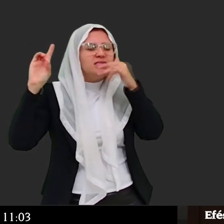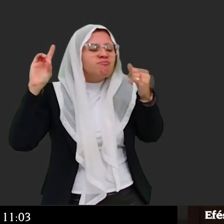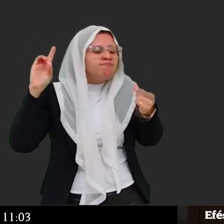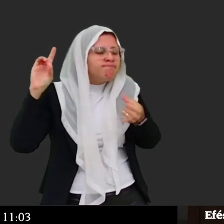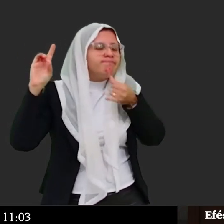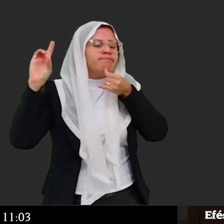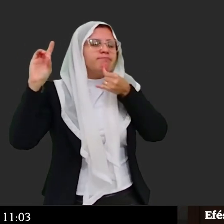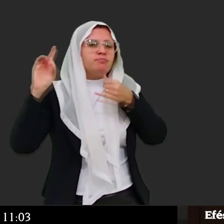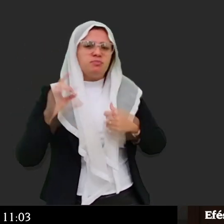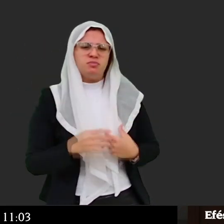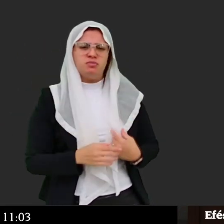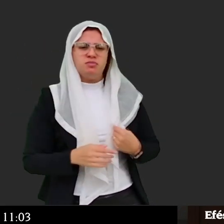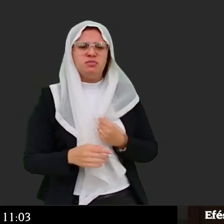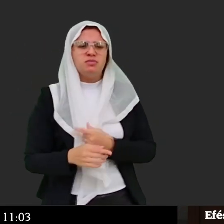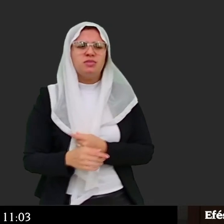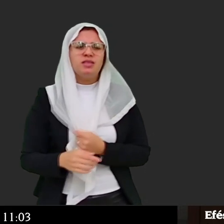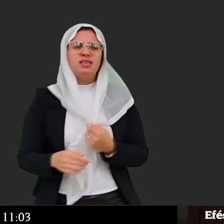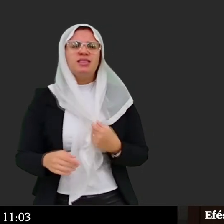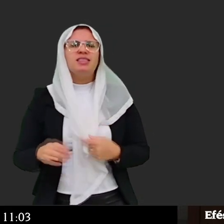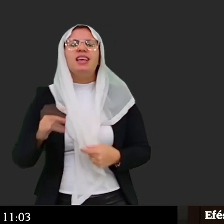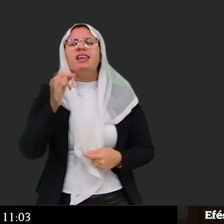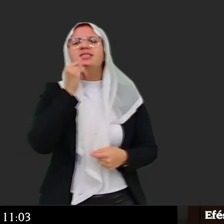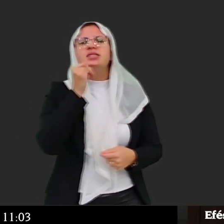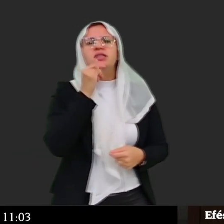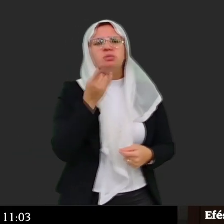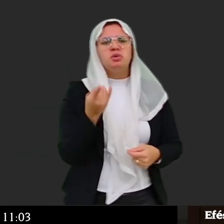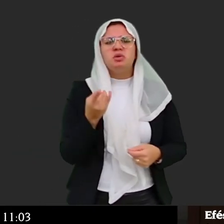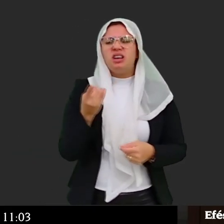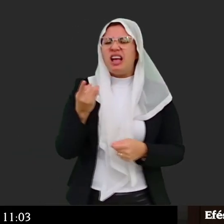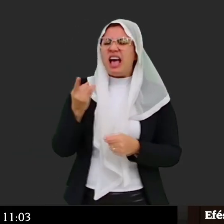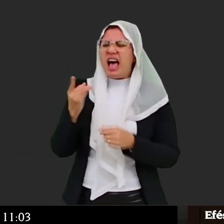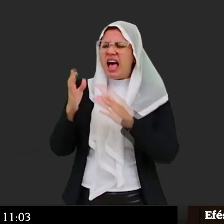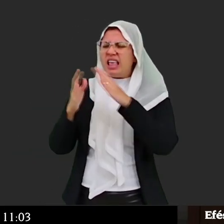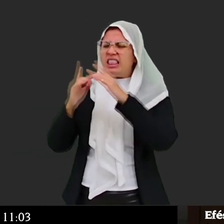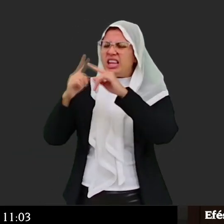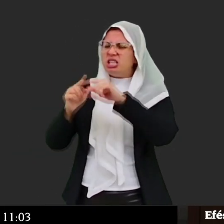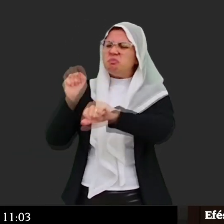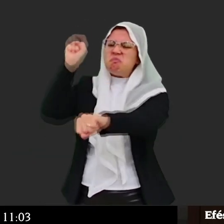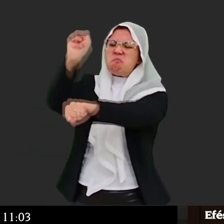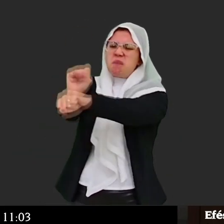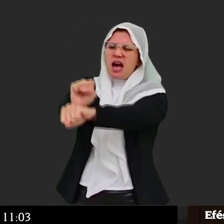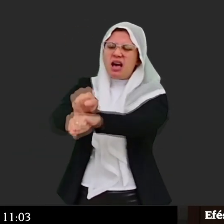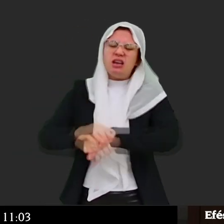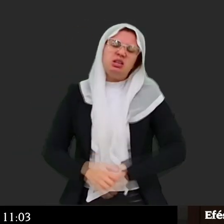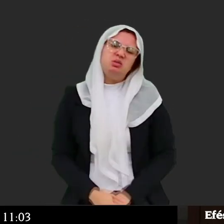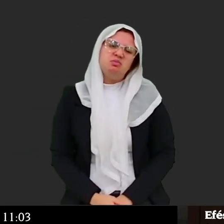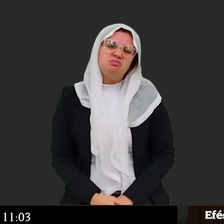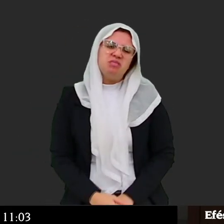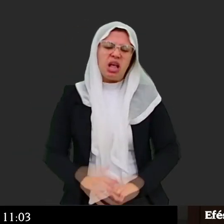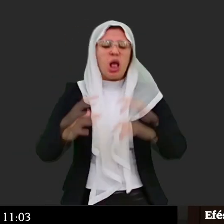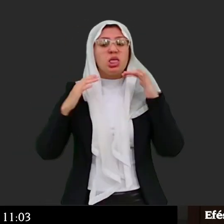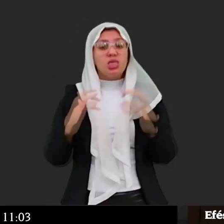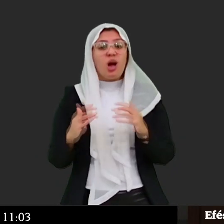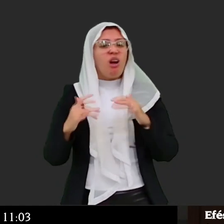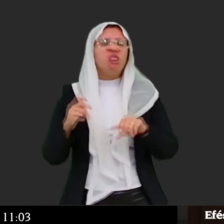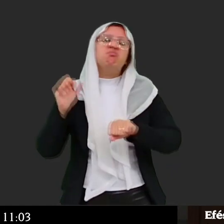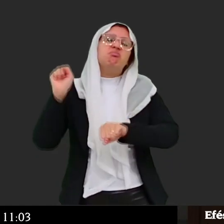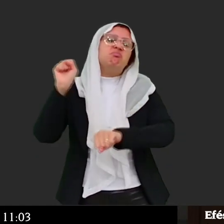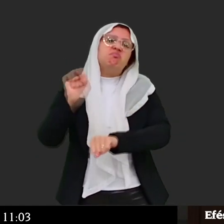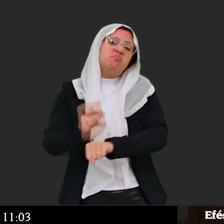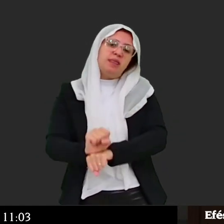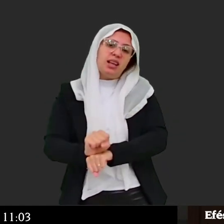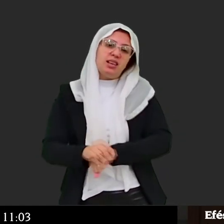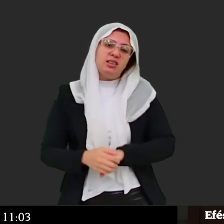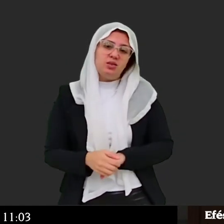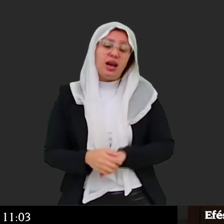a pessoa não vem mais na igreja, não congrega, não toca mais, congrega mais, não prega mais. O pessoal pode